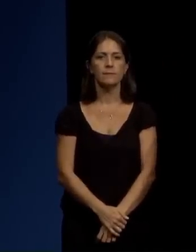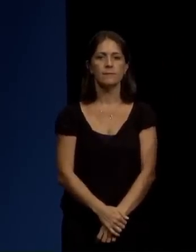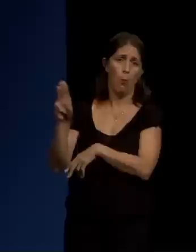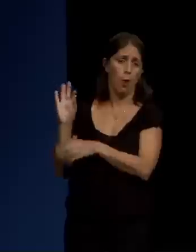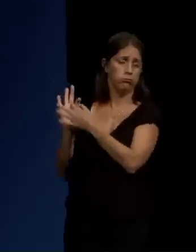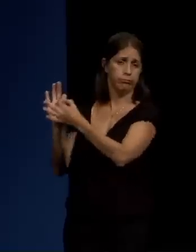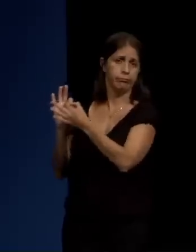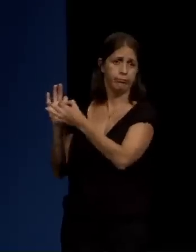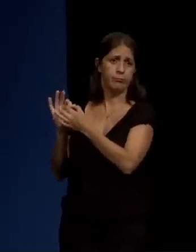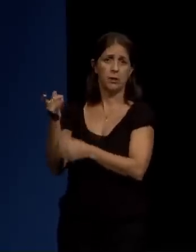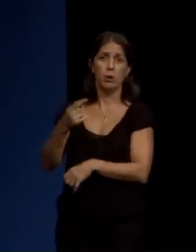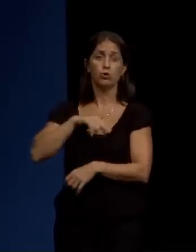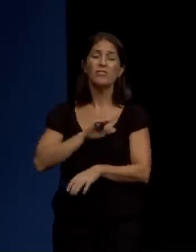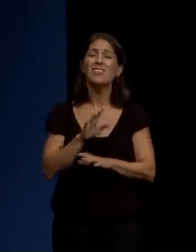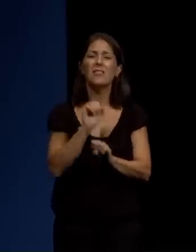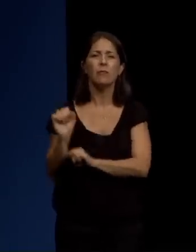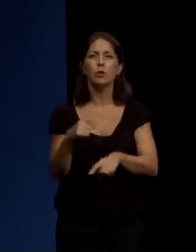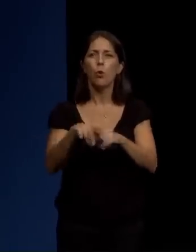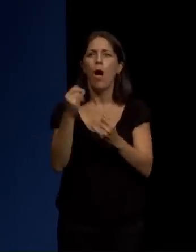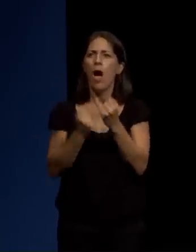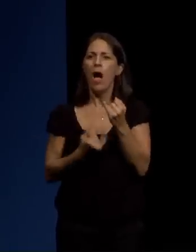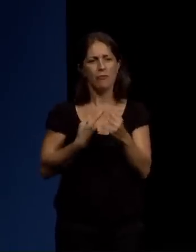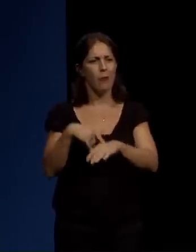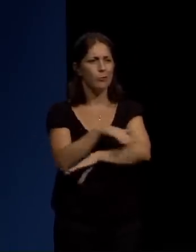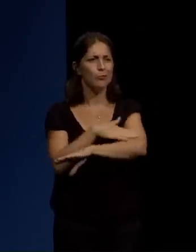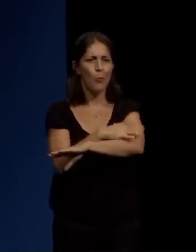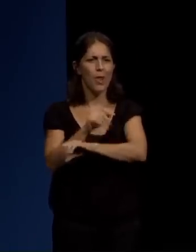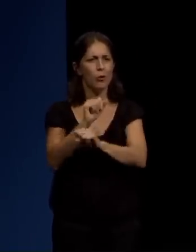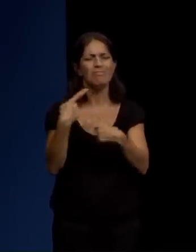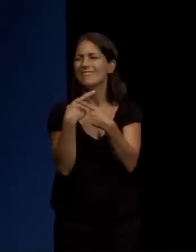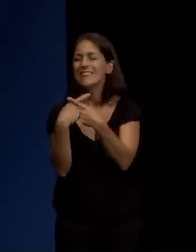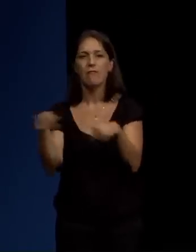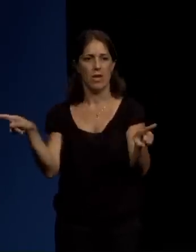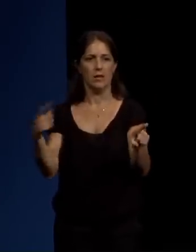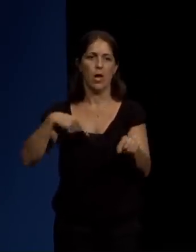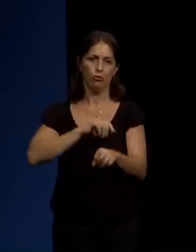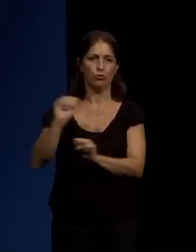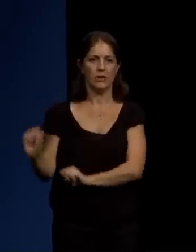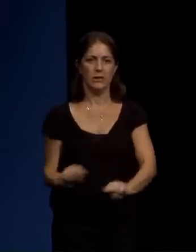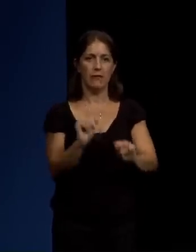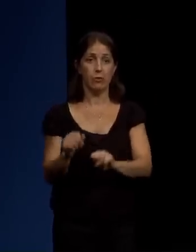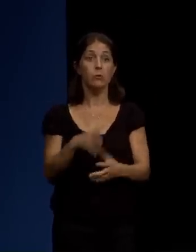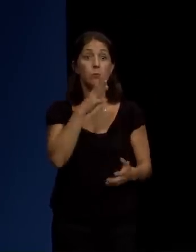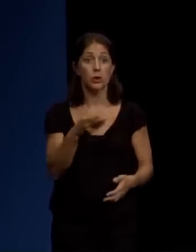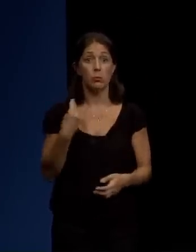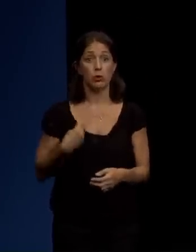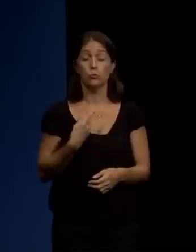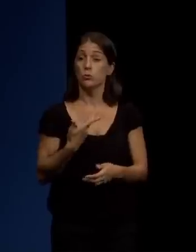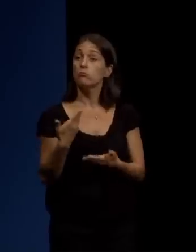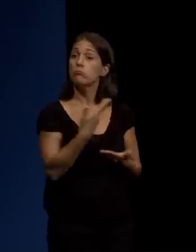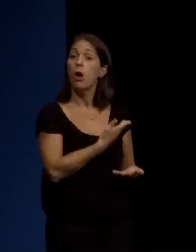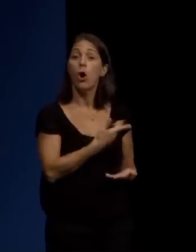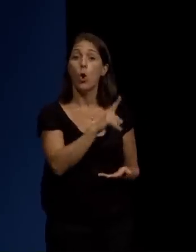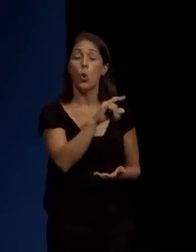Temos que escoitar, temos un xeito de gobernar radicalmente diferente do goberno do Partido Popular. Por iso, ademais de ter o mellor candidato,